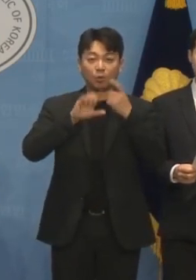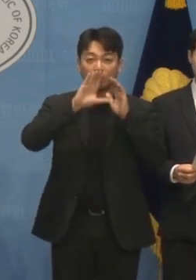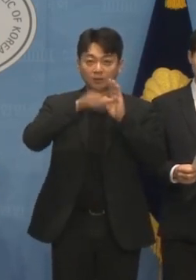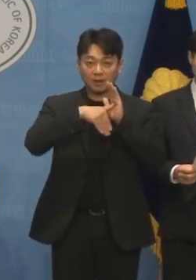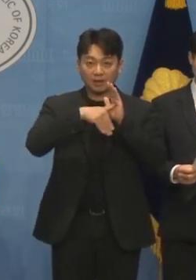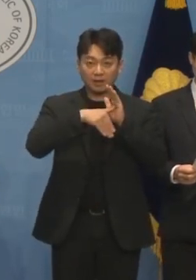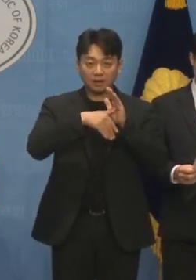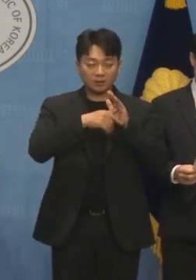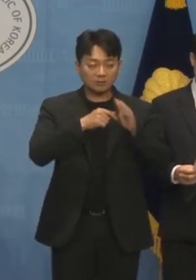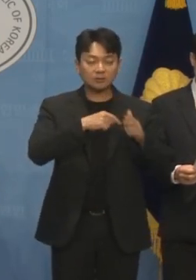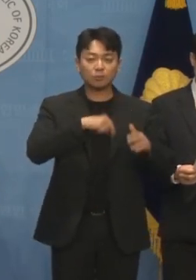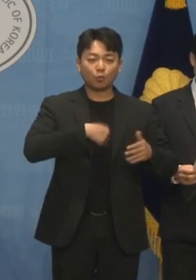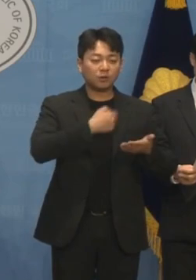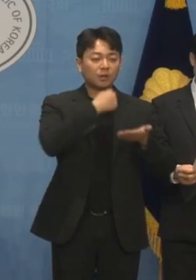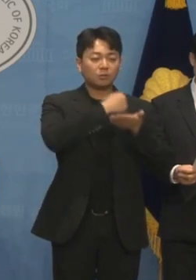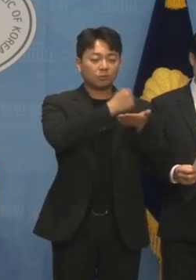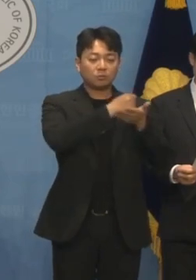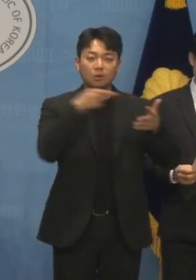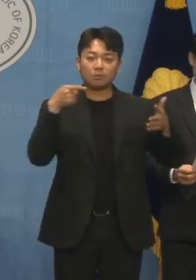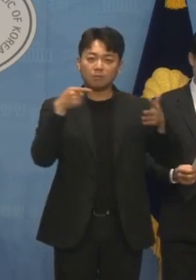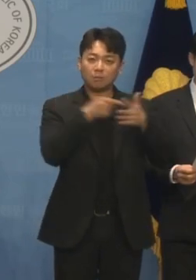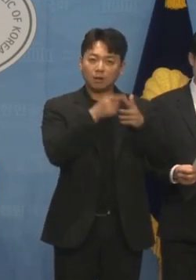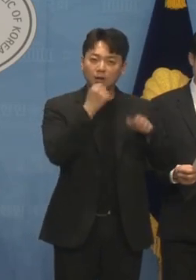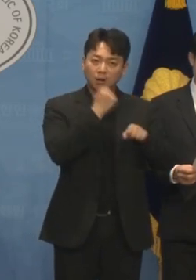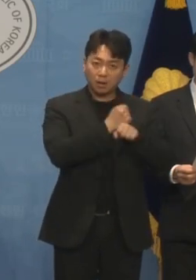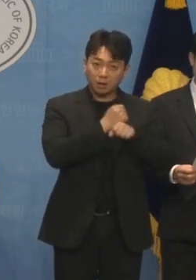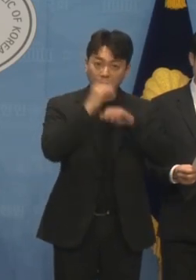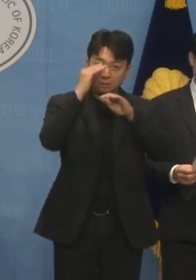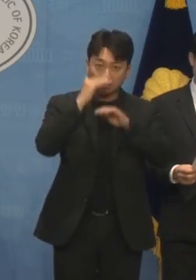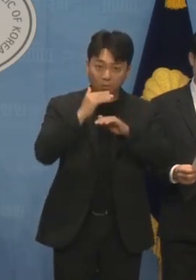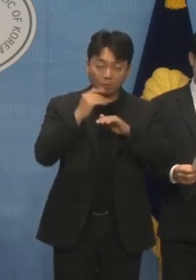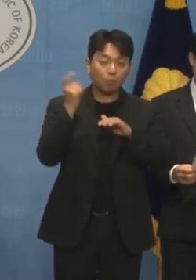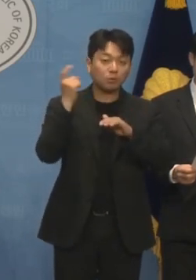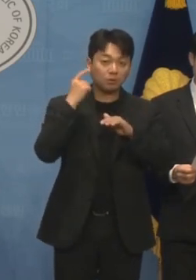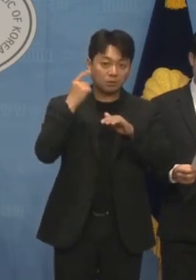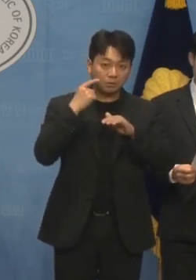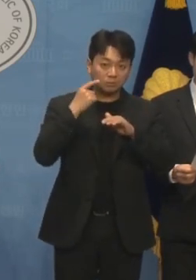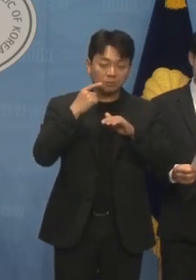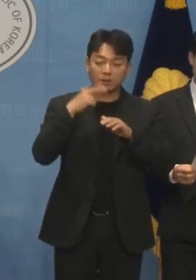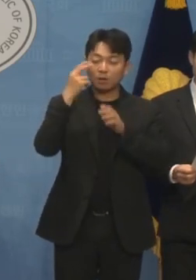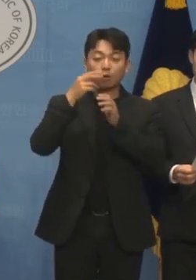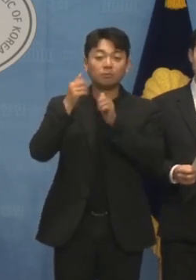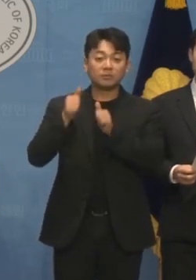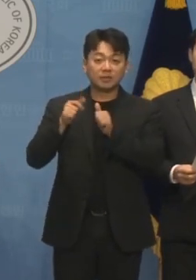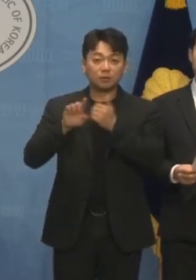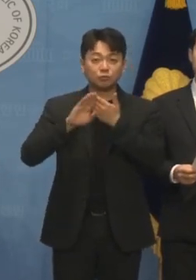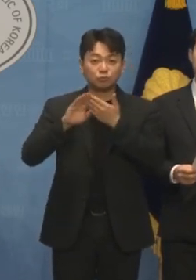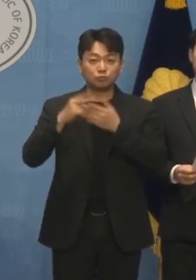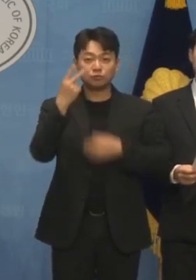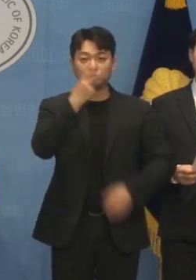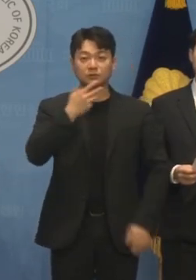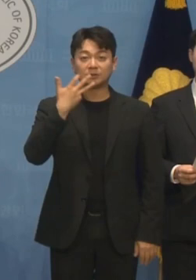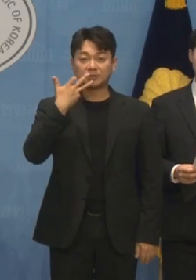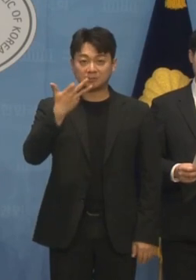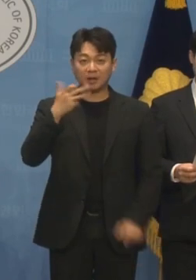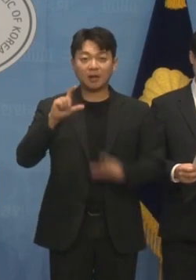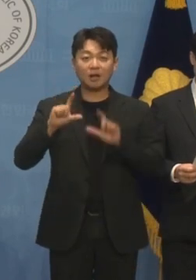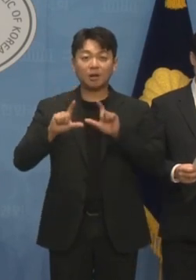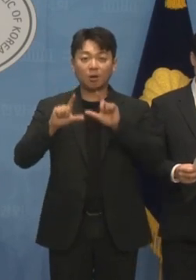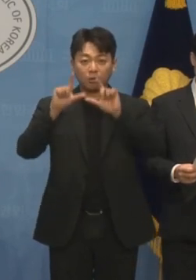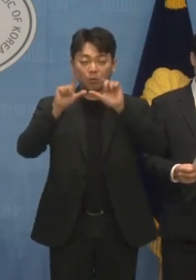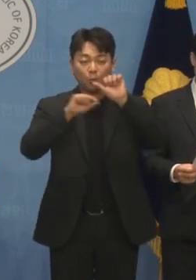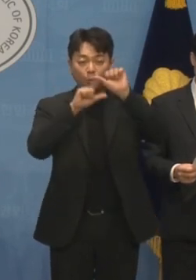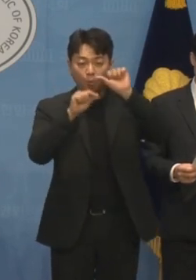계좌를 조회한 사실을 통보받았습니다 검찰이 2018년 5월과 6월에